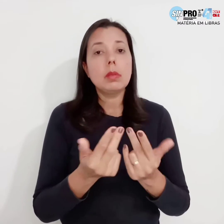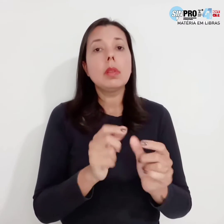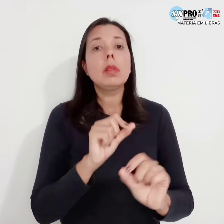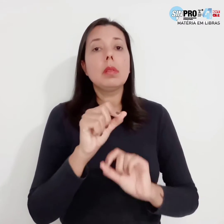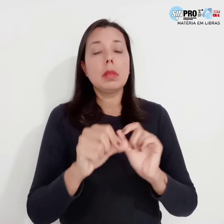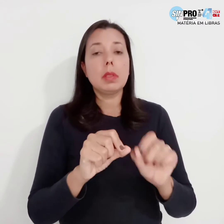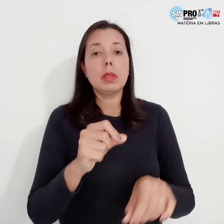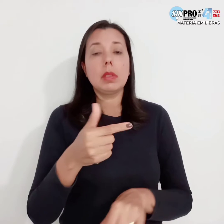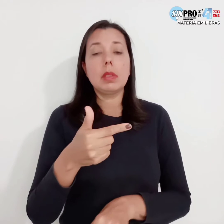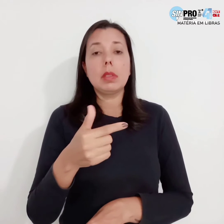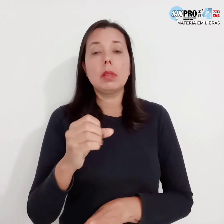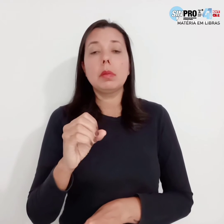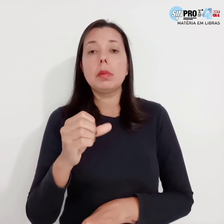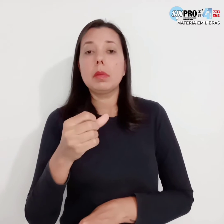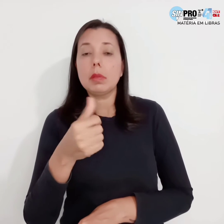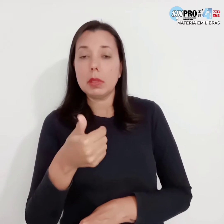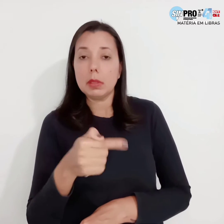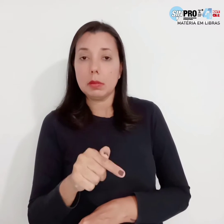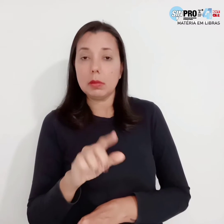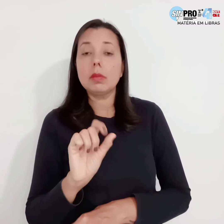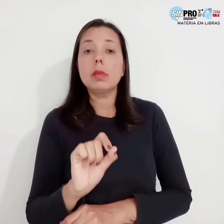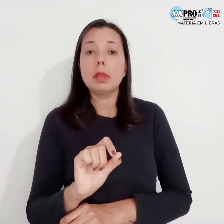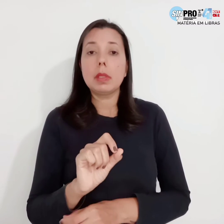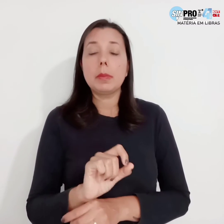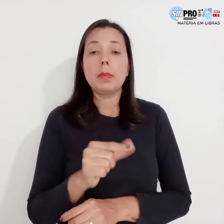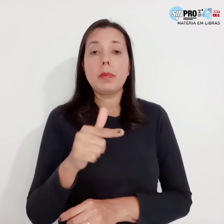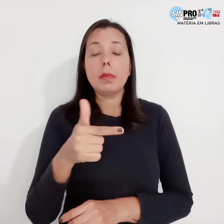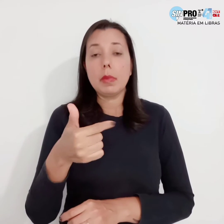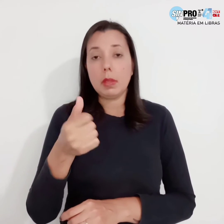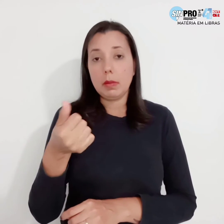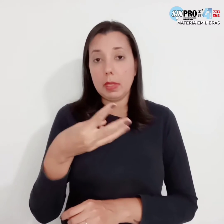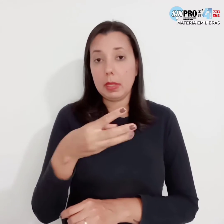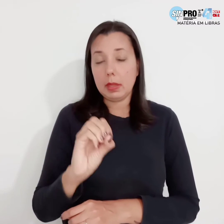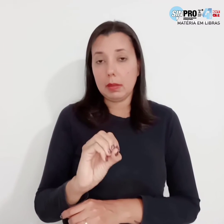a 2014 em 2030.